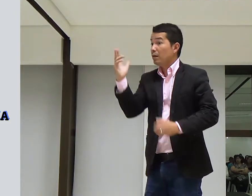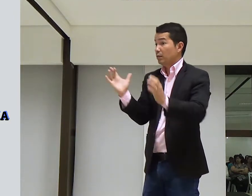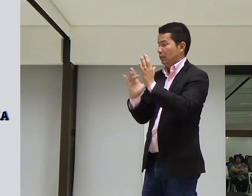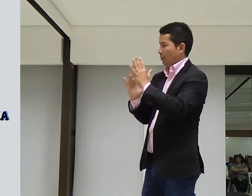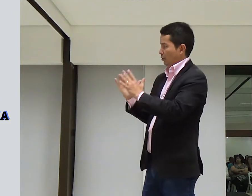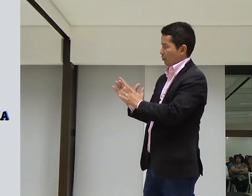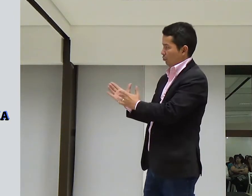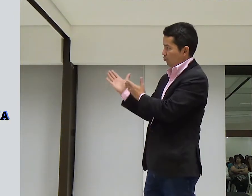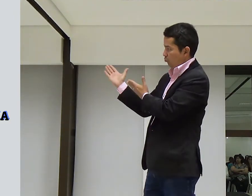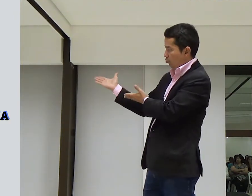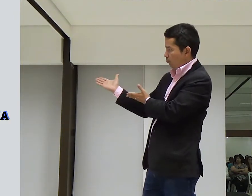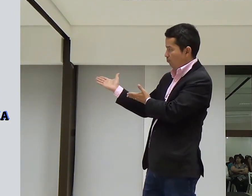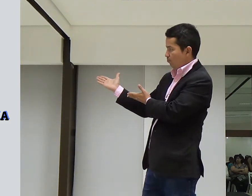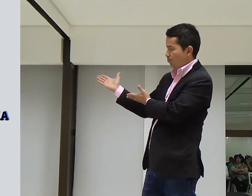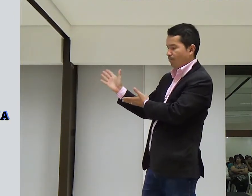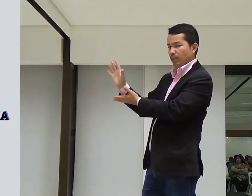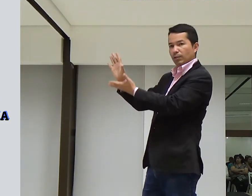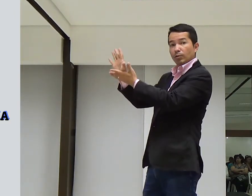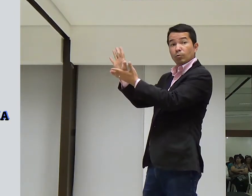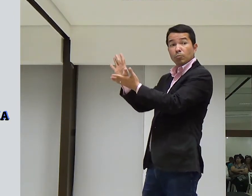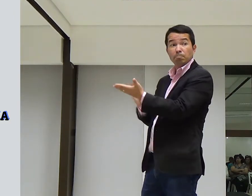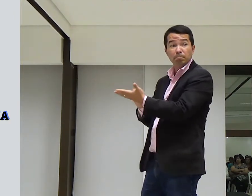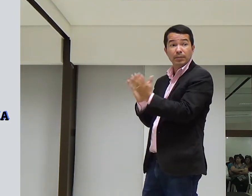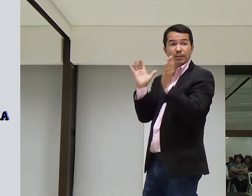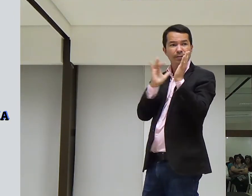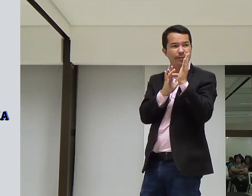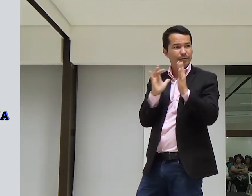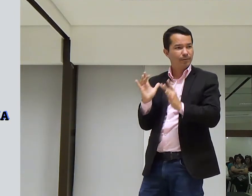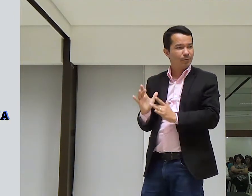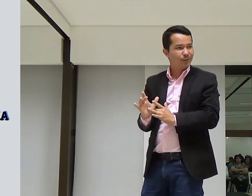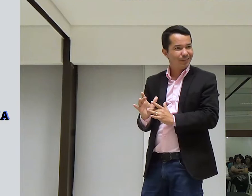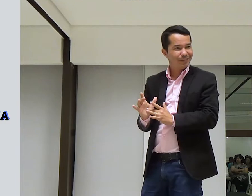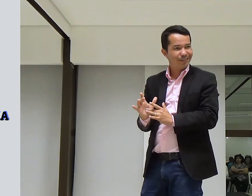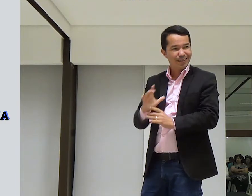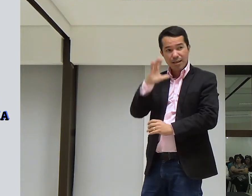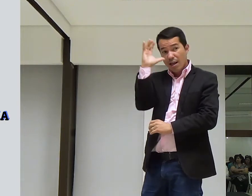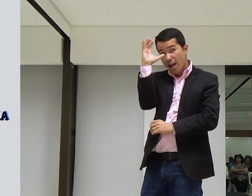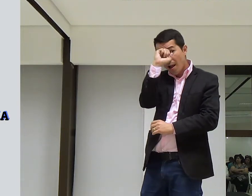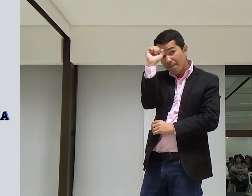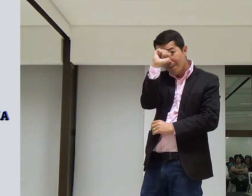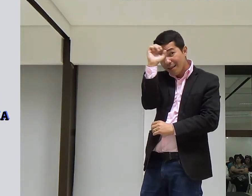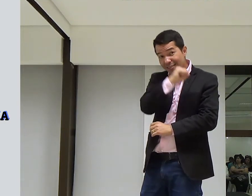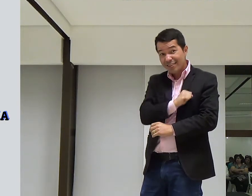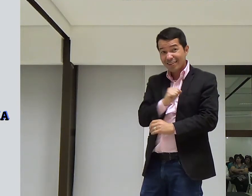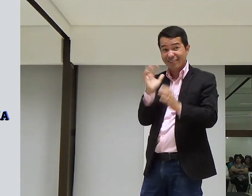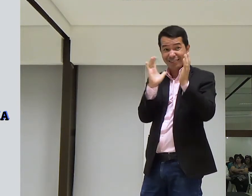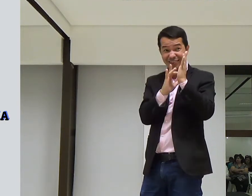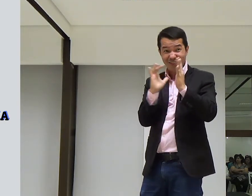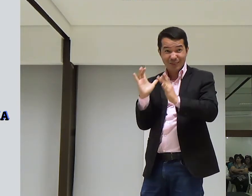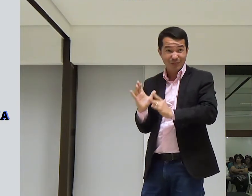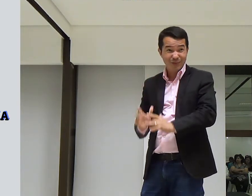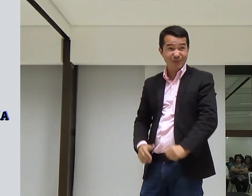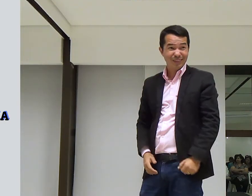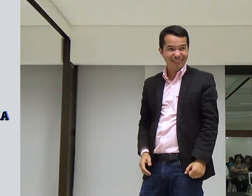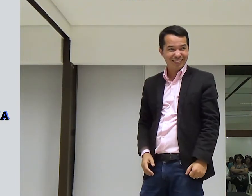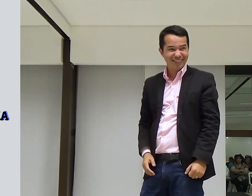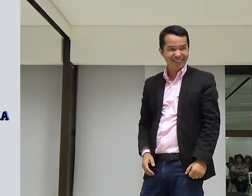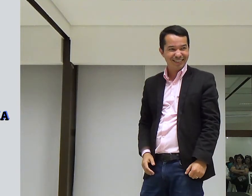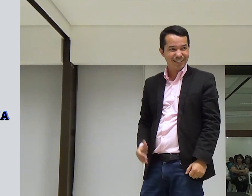firmada na rocha, ela se parece com Jesus em quê? Algo que a gente pode aprender de